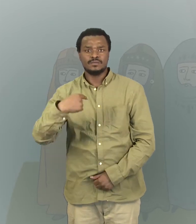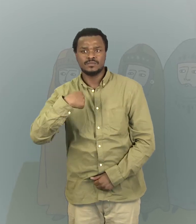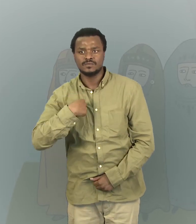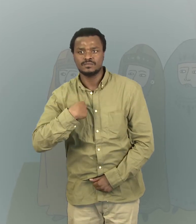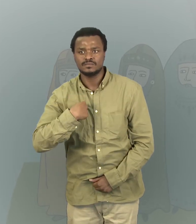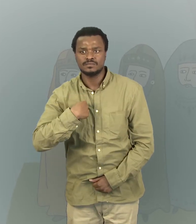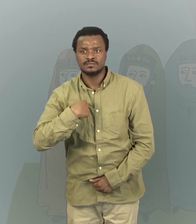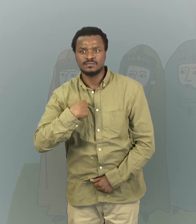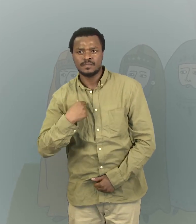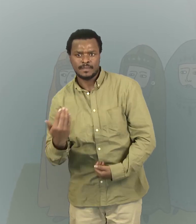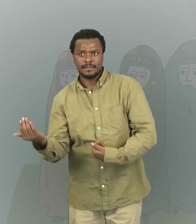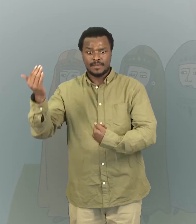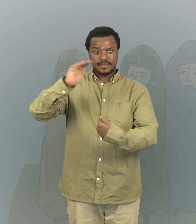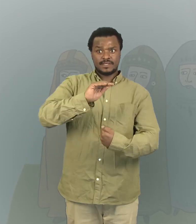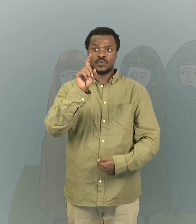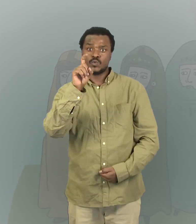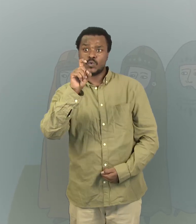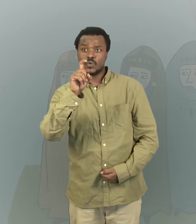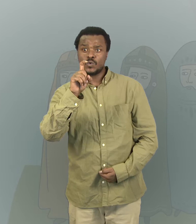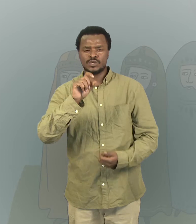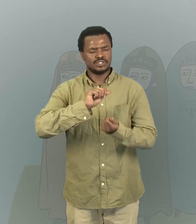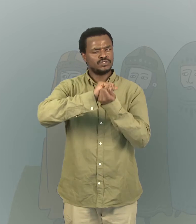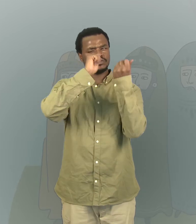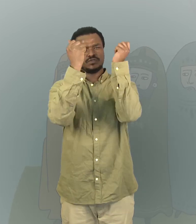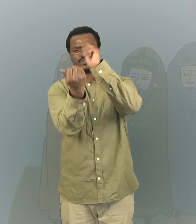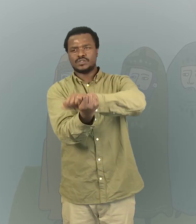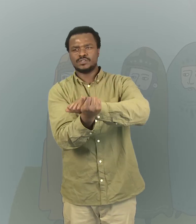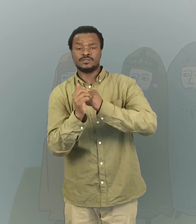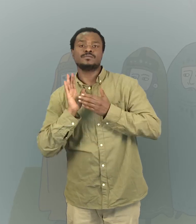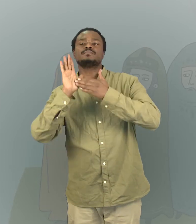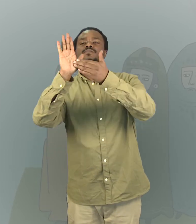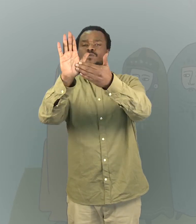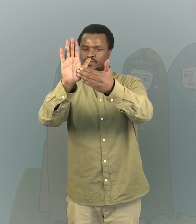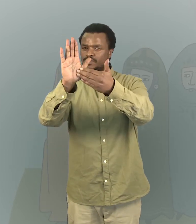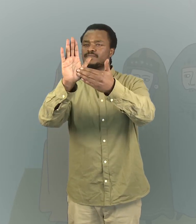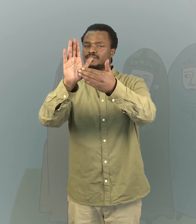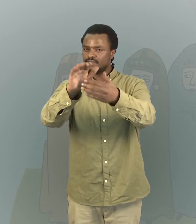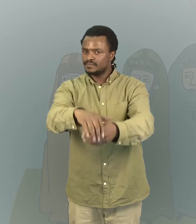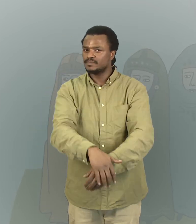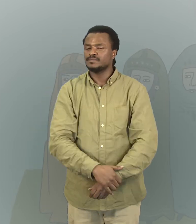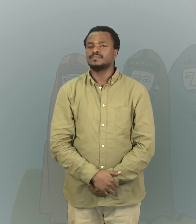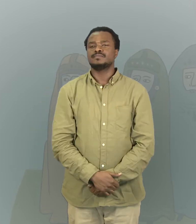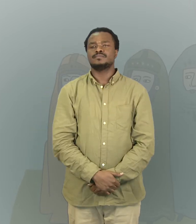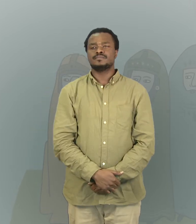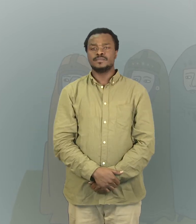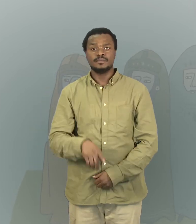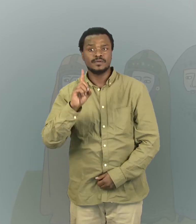moi je vous baptise dans l'eau pour montrer que vous changé votre vie mais